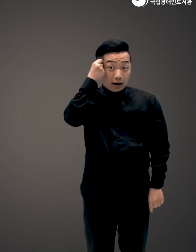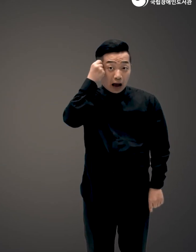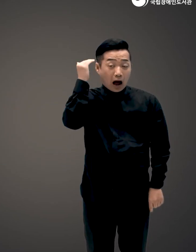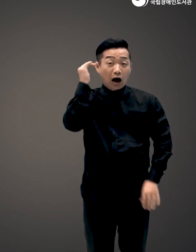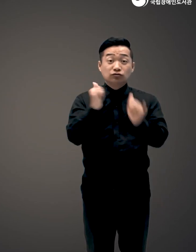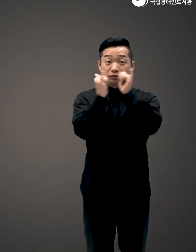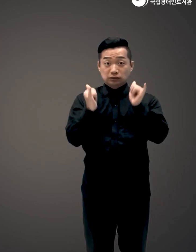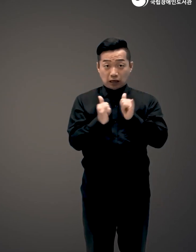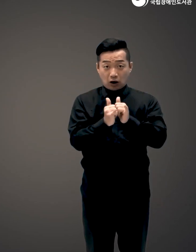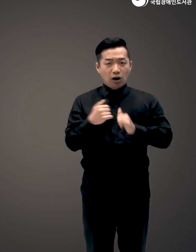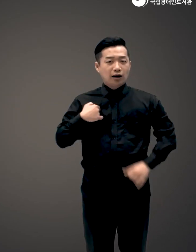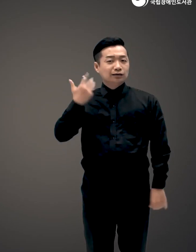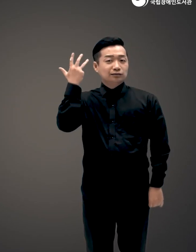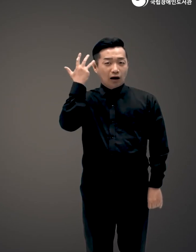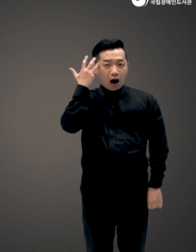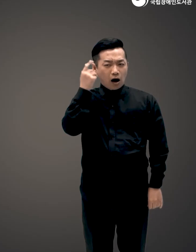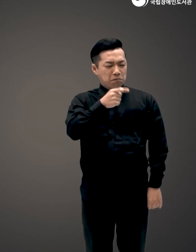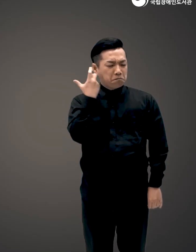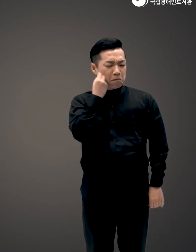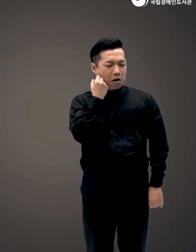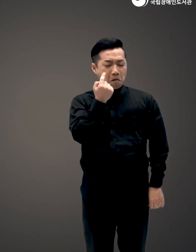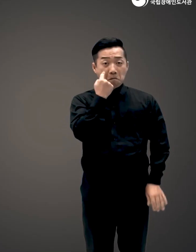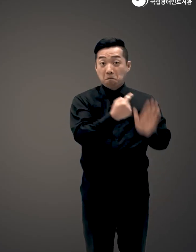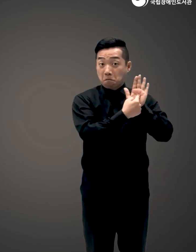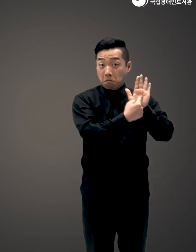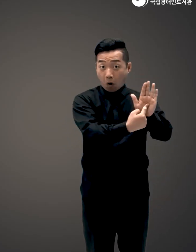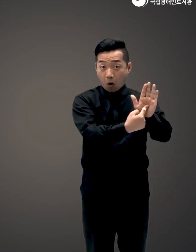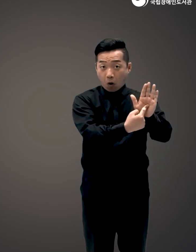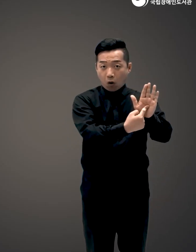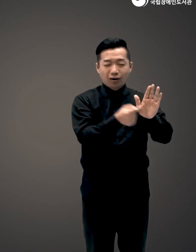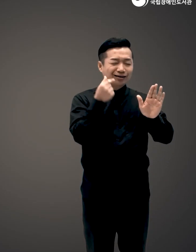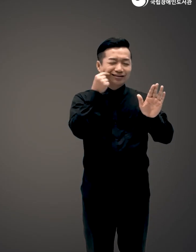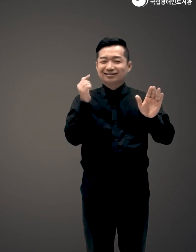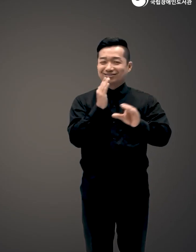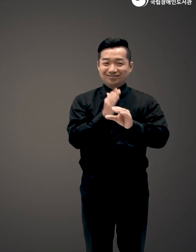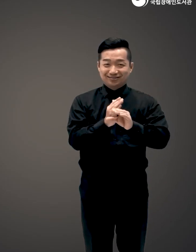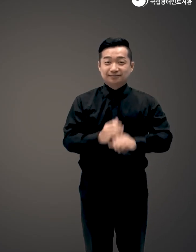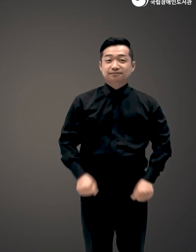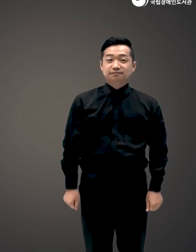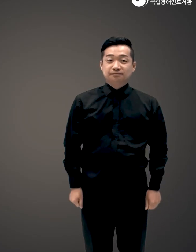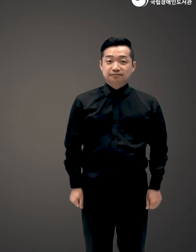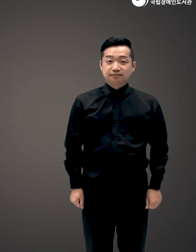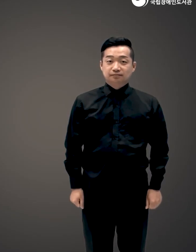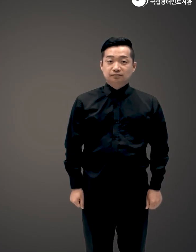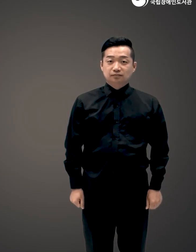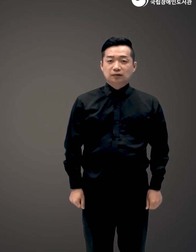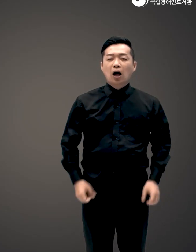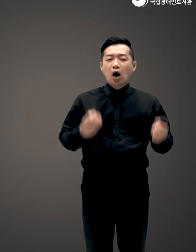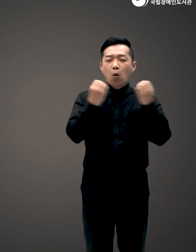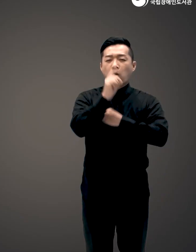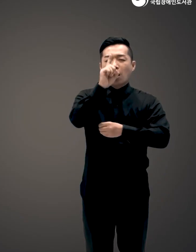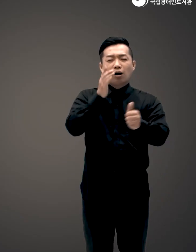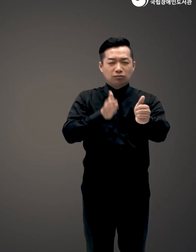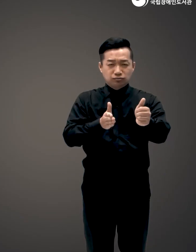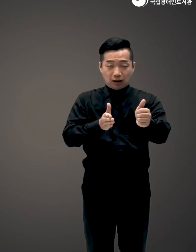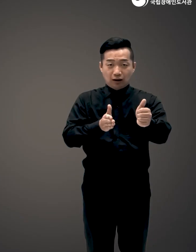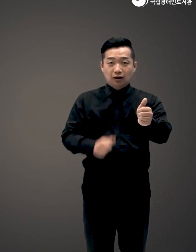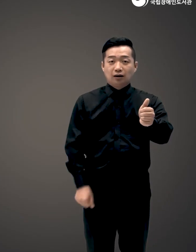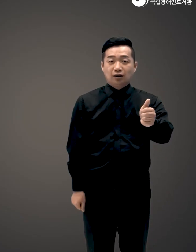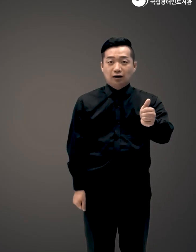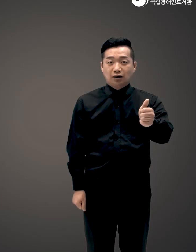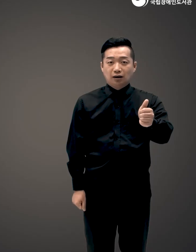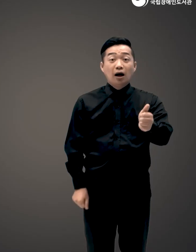저 들레즈의 철학은 신선한 매력을 뽐내면서 식지 않는 인기를 누리고 있죠. 그러나 오해하지 말아야